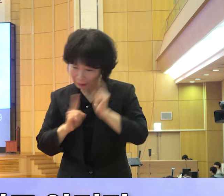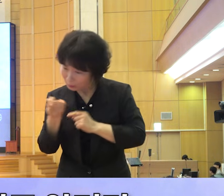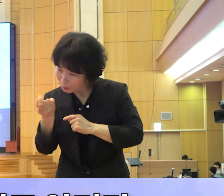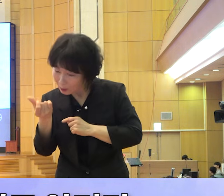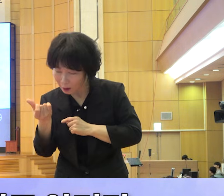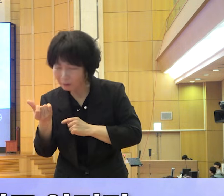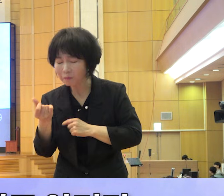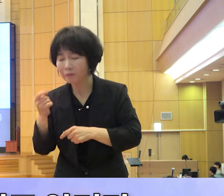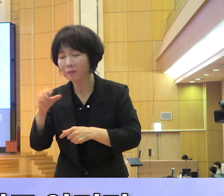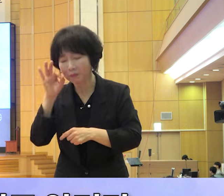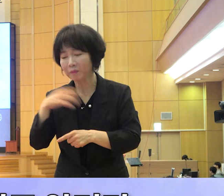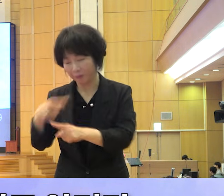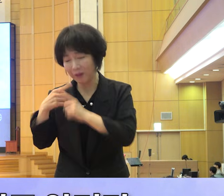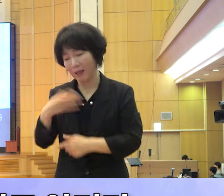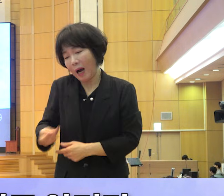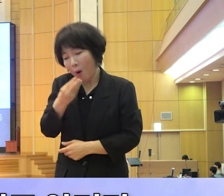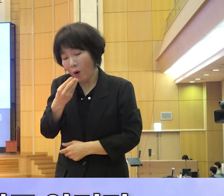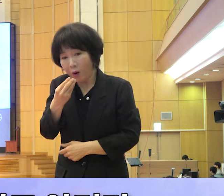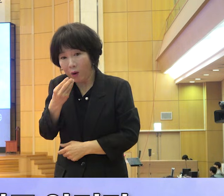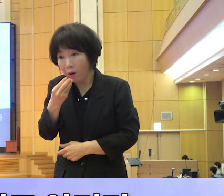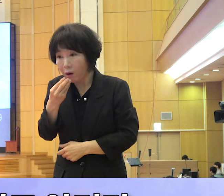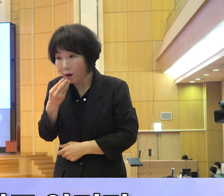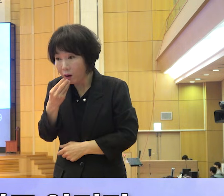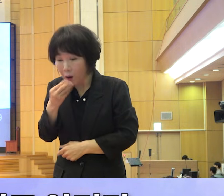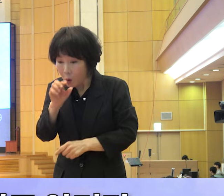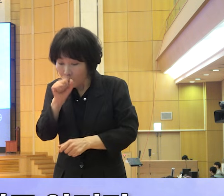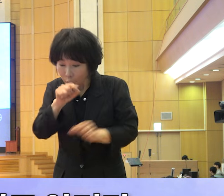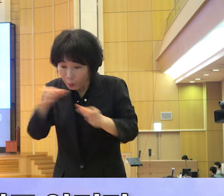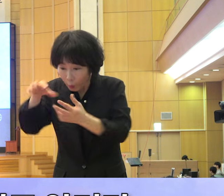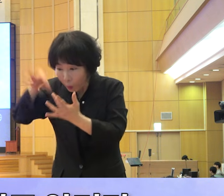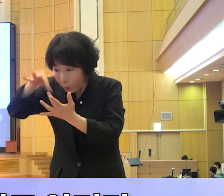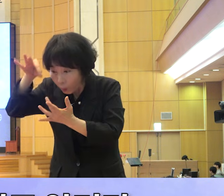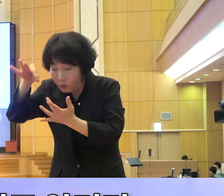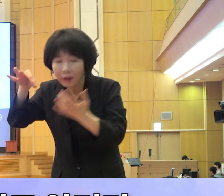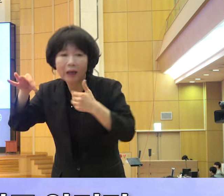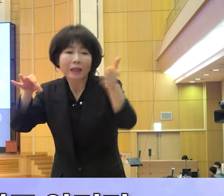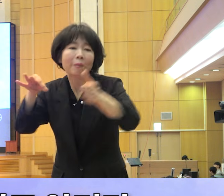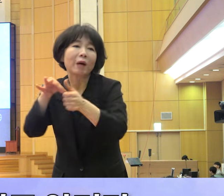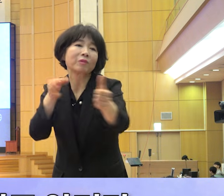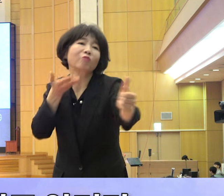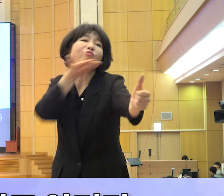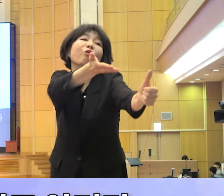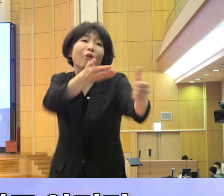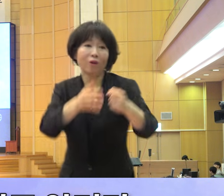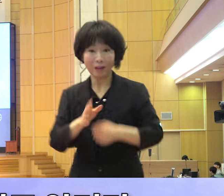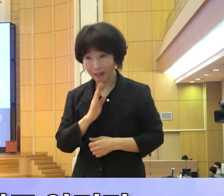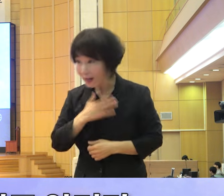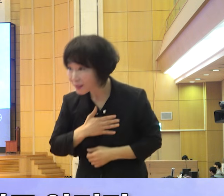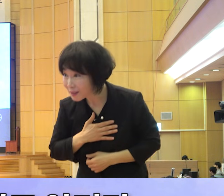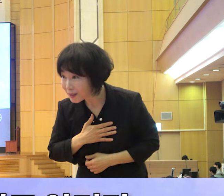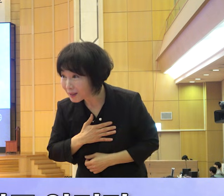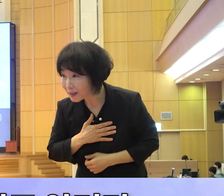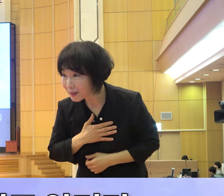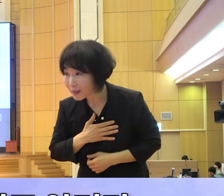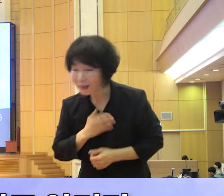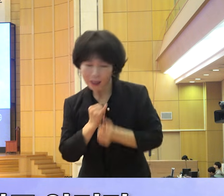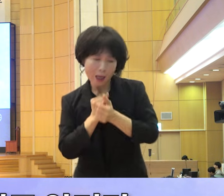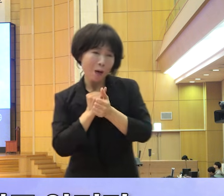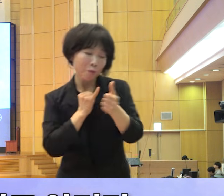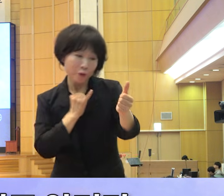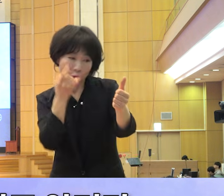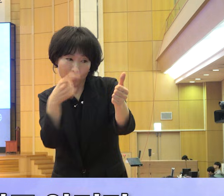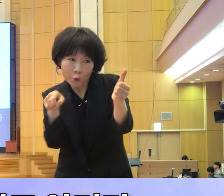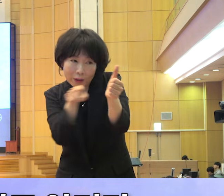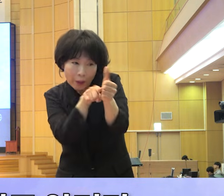쪽은 자기가 먹고 좋은 부분 남편한테 갖다 줘요. 내가 이거 알고 있어요, 사모님.